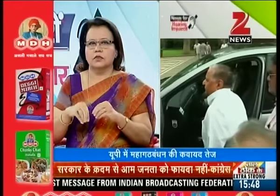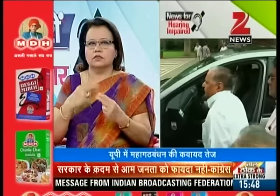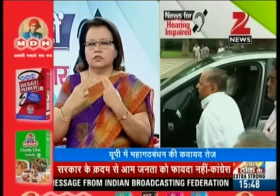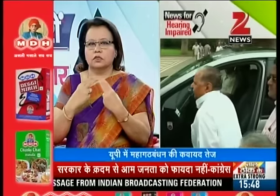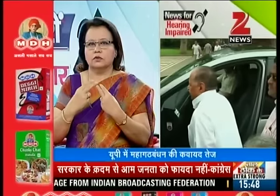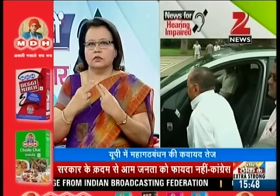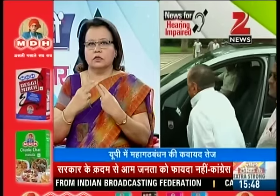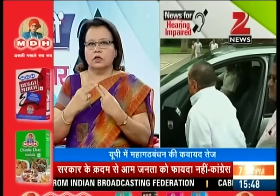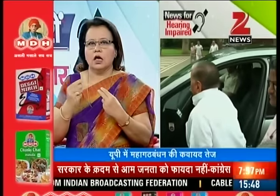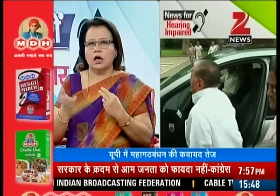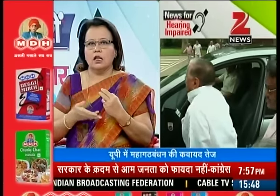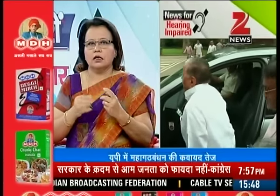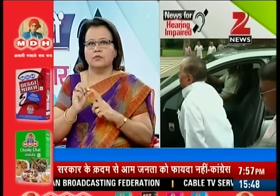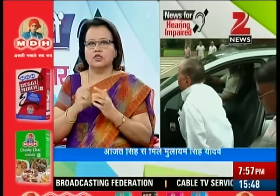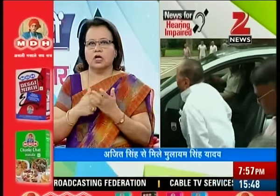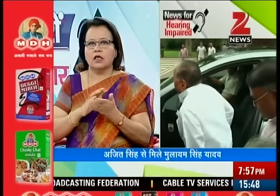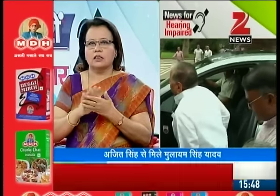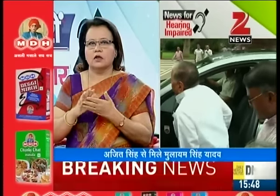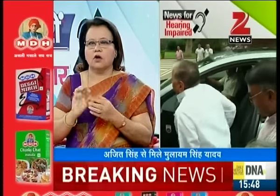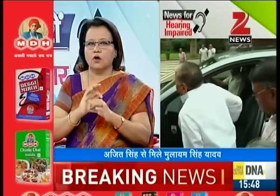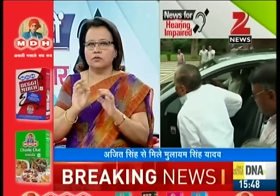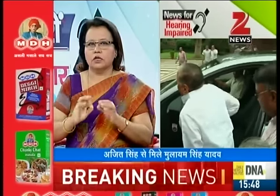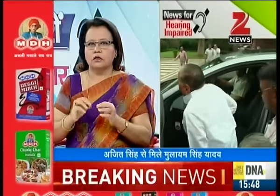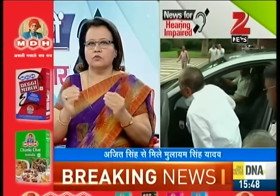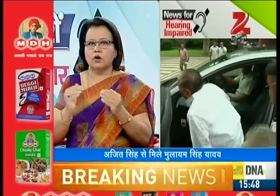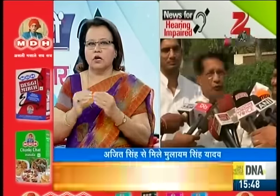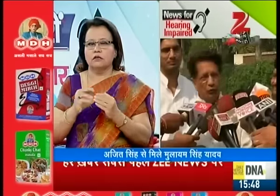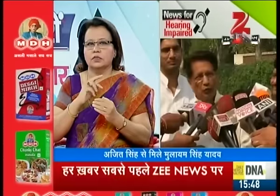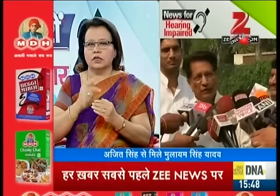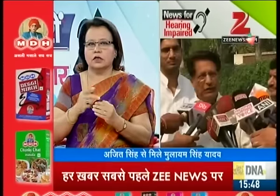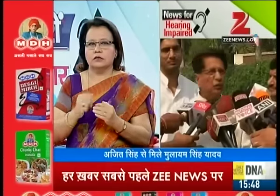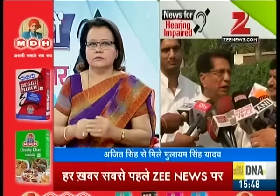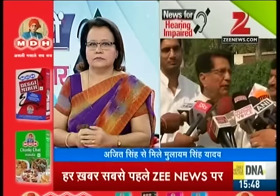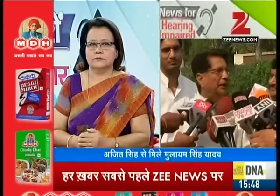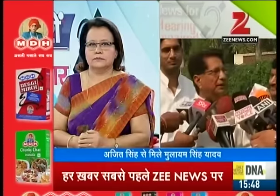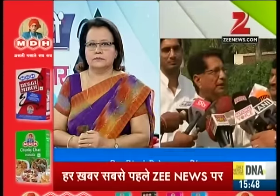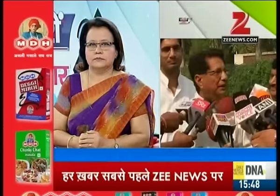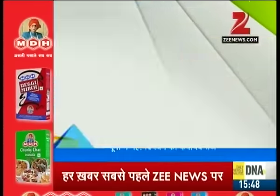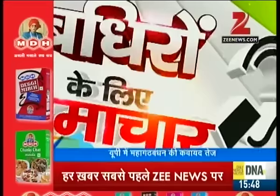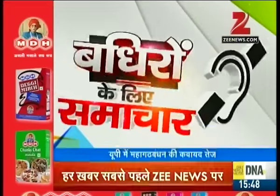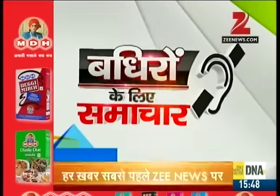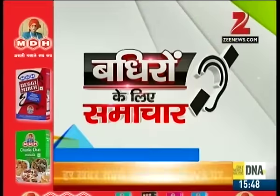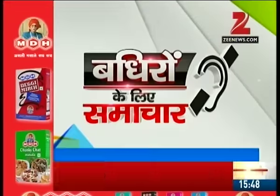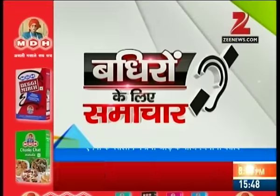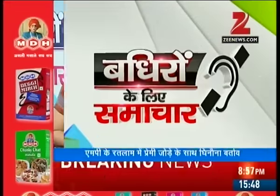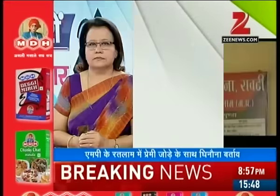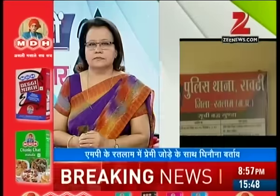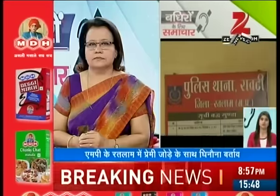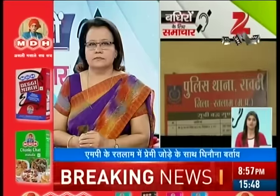भी गठबंधन पर चर्चा हुई थी। हालांकि प्रशांत ने इसे औपचारिक मुलाकात बताया था।